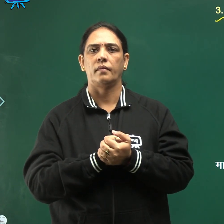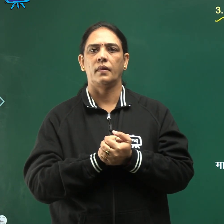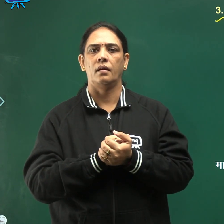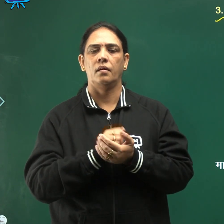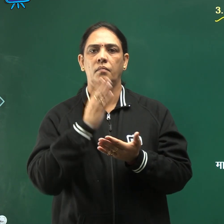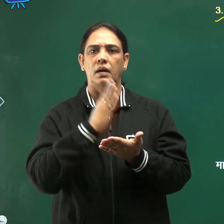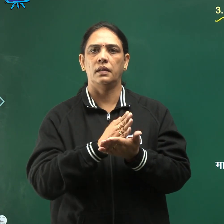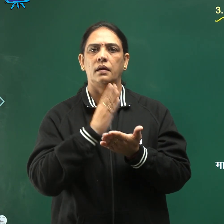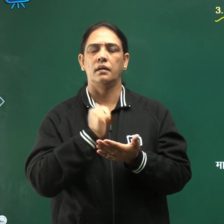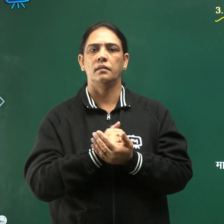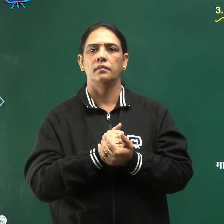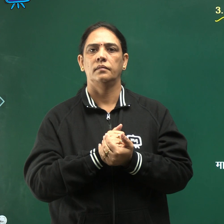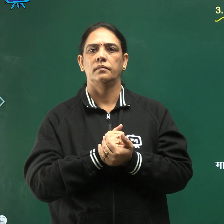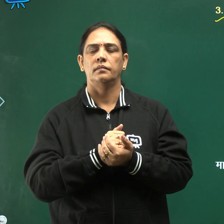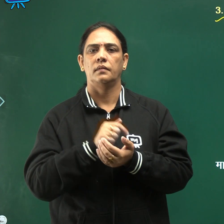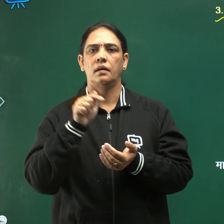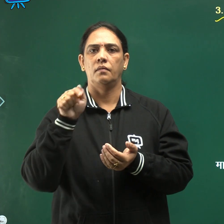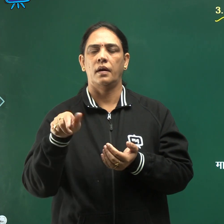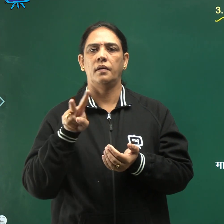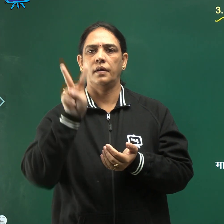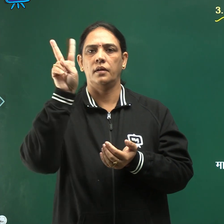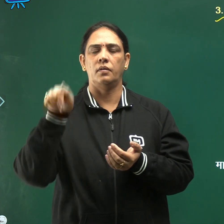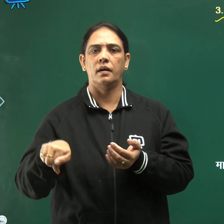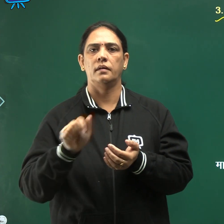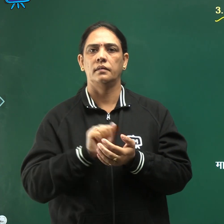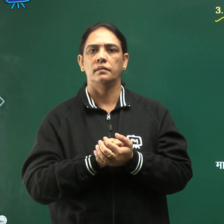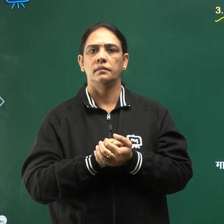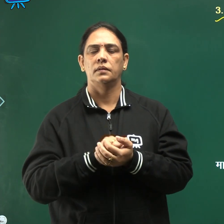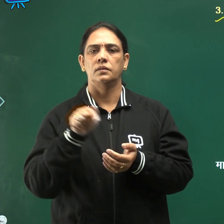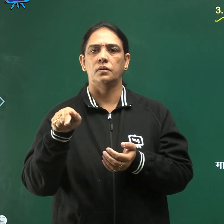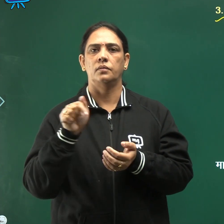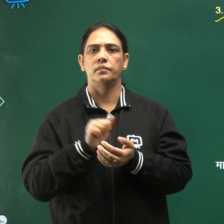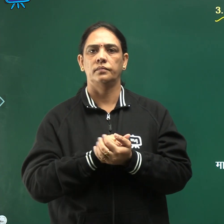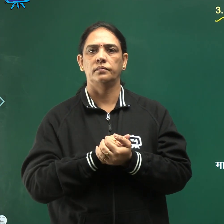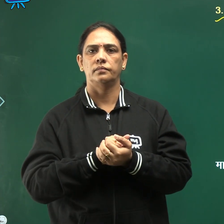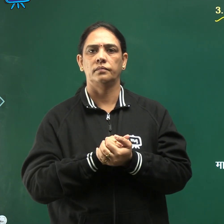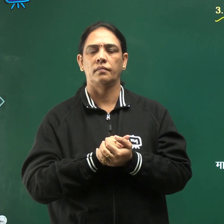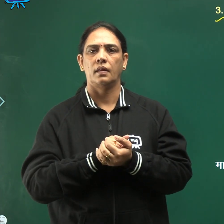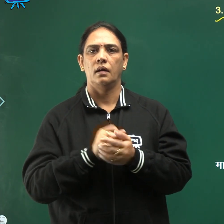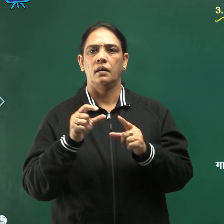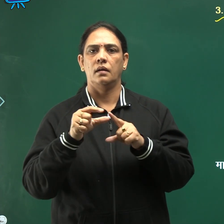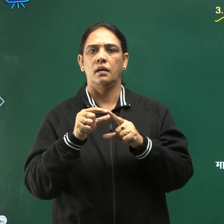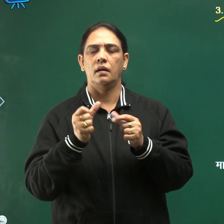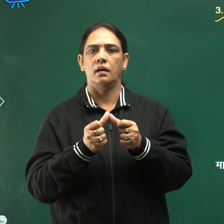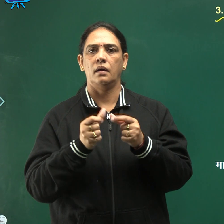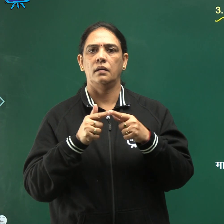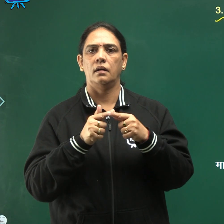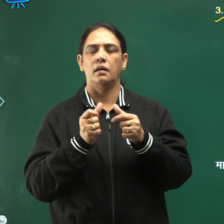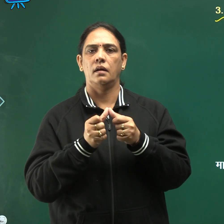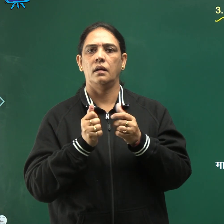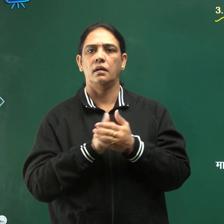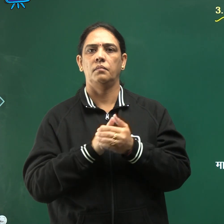माध्यक वह मान है जो आंकड़ों में